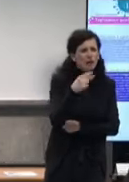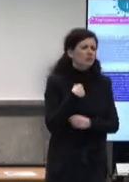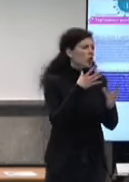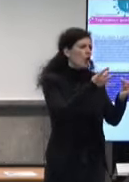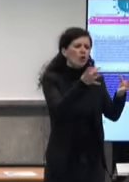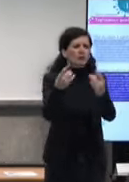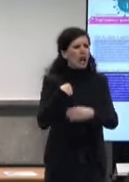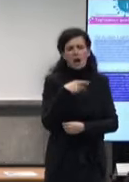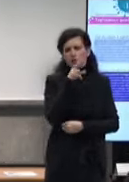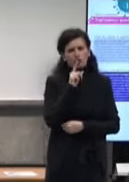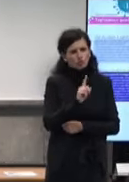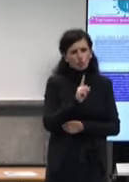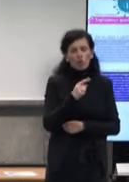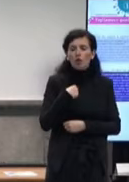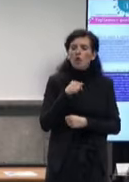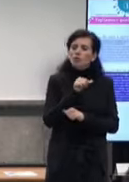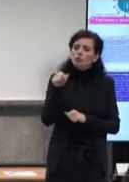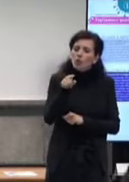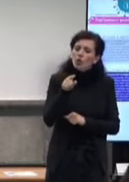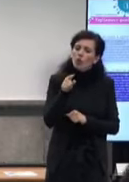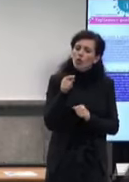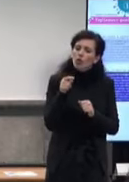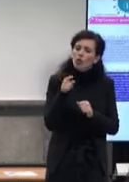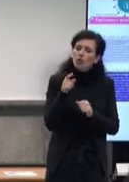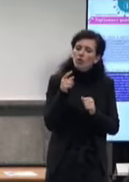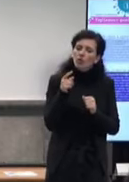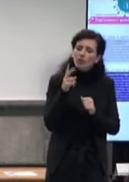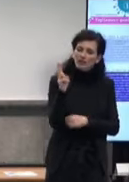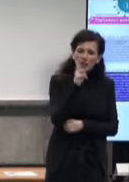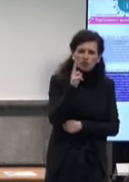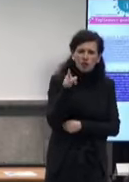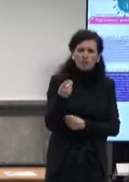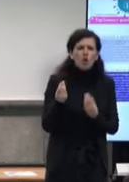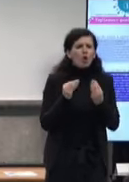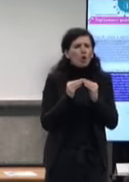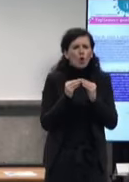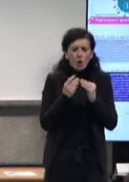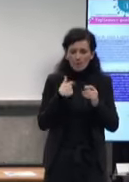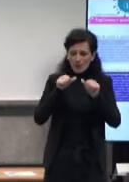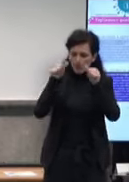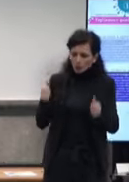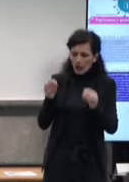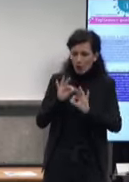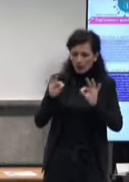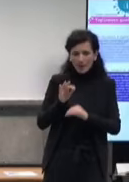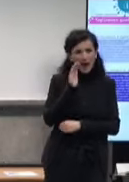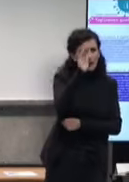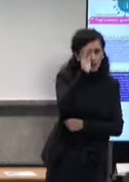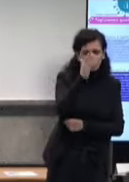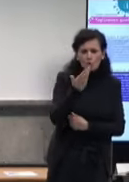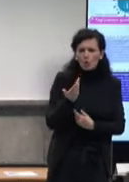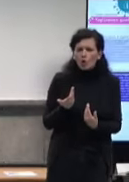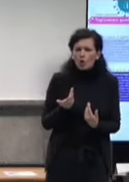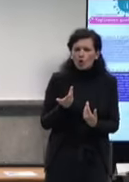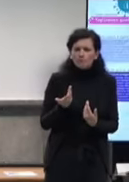perché altrimenti sarebbe come lei ci insegna complicatissimo come fate a costruire un modello predittivo e anche a dare suggerimento accurato al governo